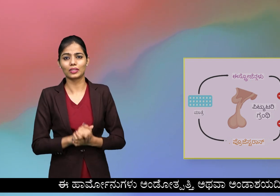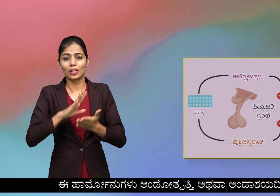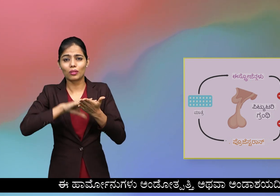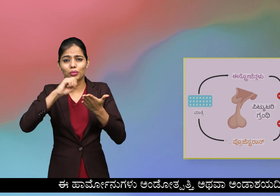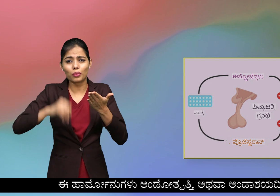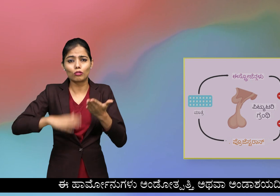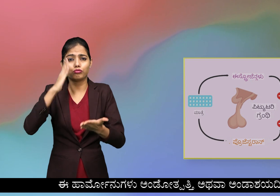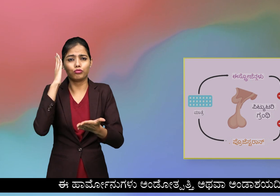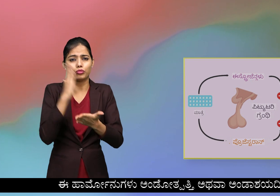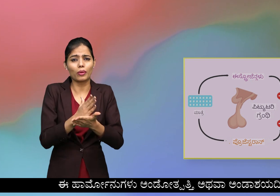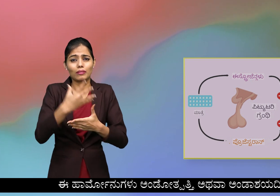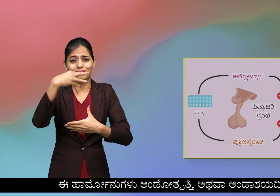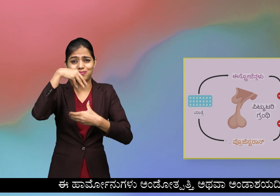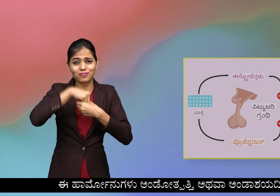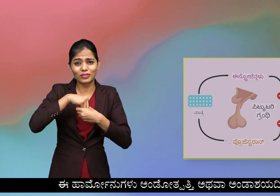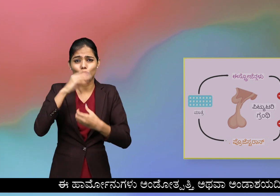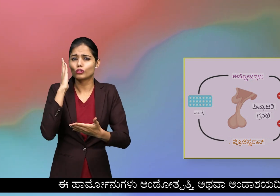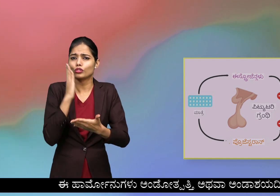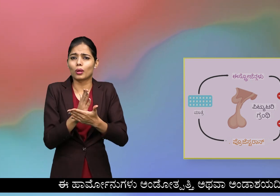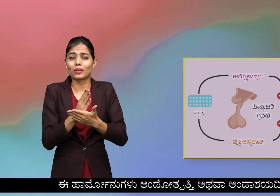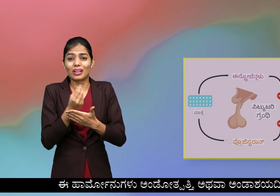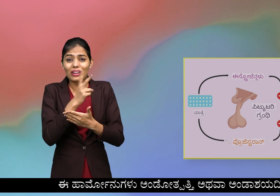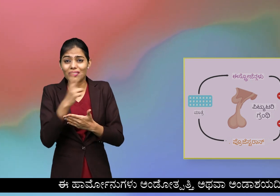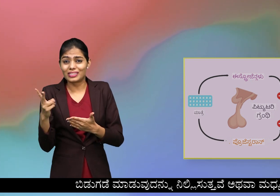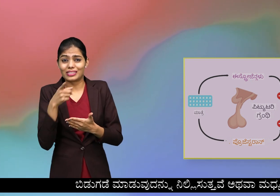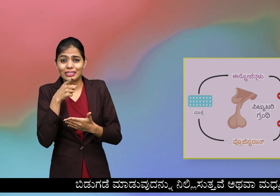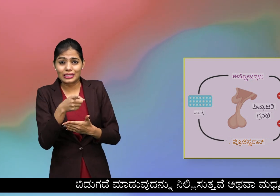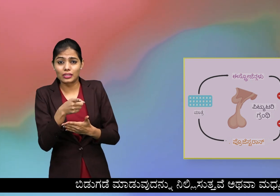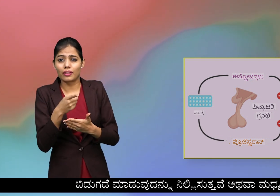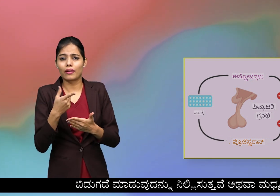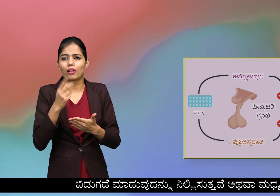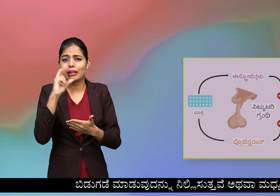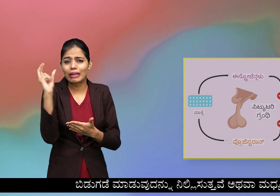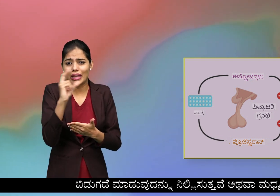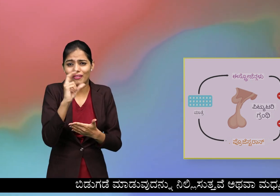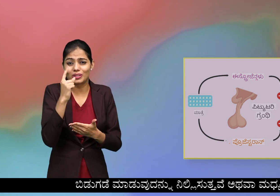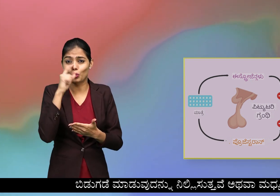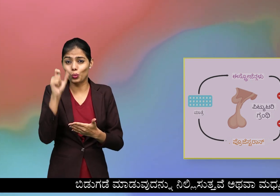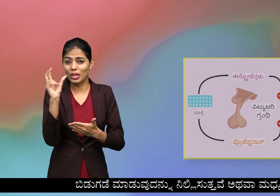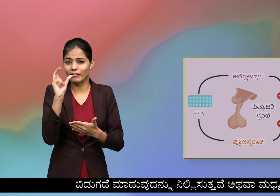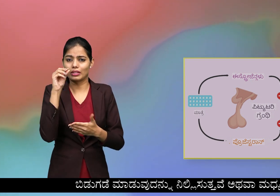ಈ ಹಾರ್ಮೋನ್ಗಳು ಅಂಡೋತ್ಪತ್ತಿ ಅಥವಾ ಅಂಡಾಶಯದಿಂದ ಮೊಟ್ಟೆಗಳನ್ನ ಬಿಡುಗಡೆ ಮಾಡುವುದನ್ನ ನಿಲ್ಲಿಸುತ್ತೆ ಅಥವಾ